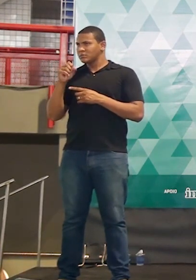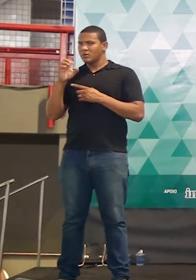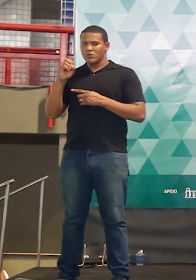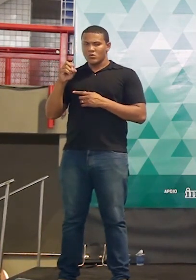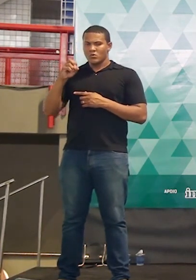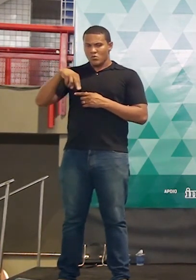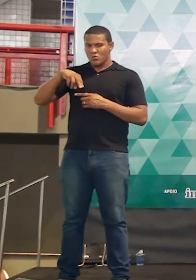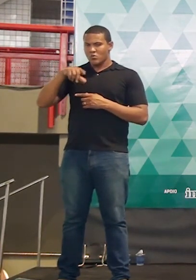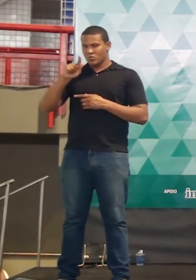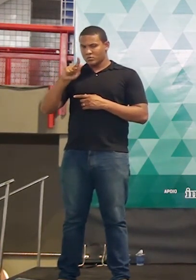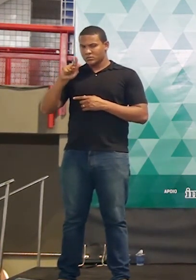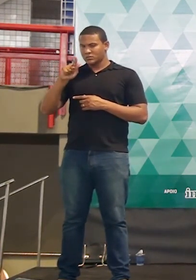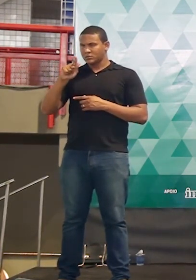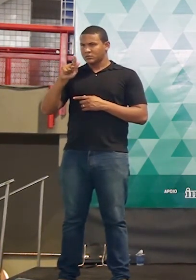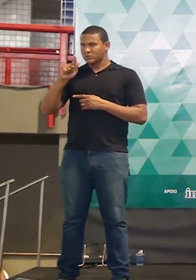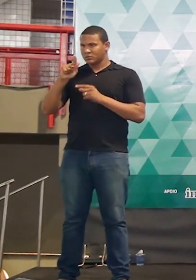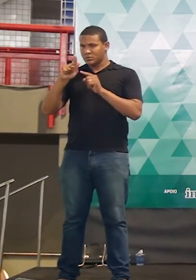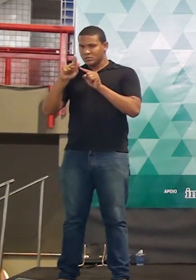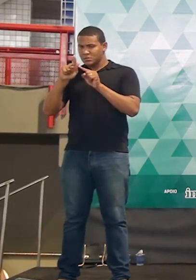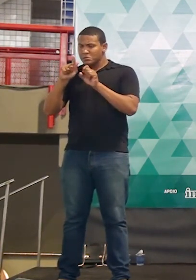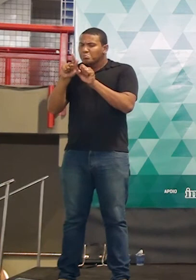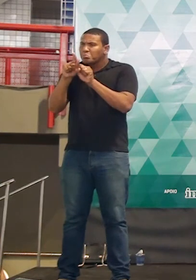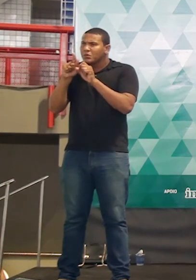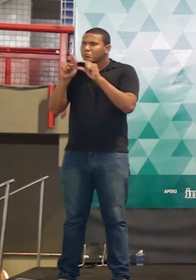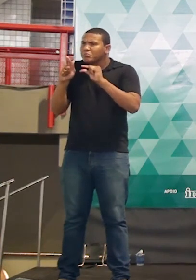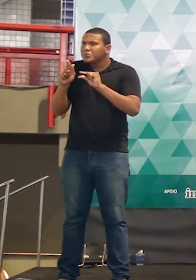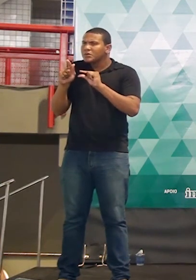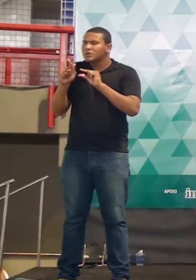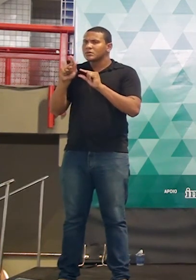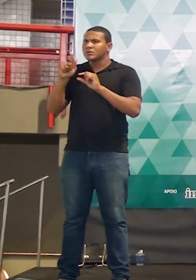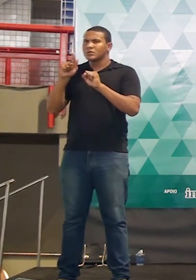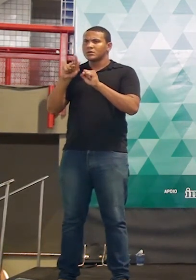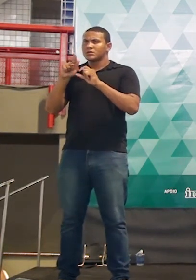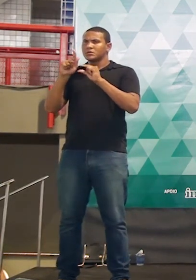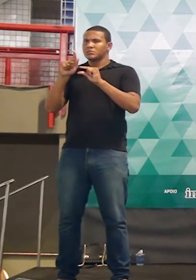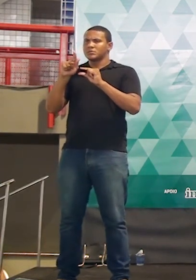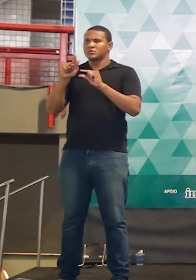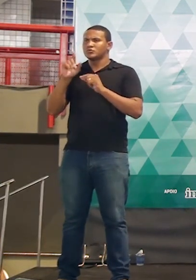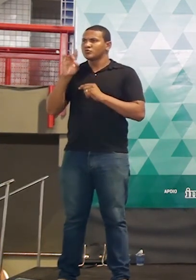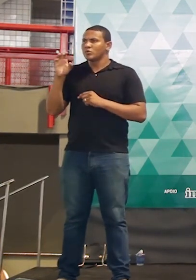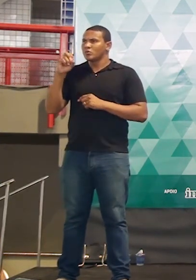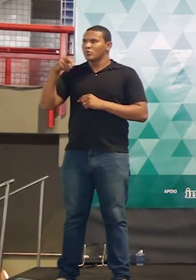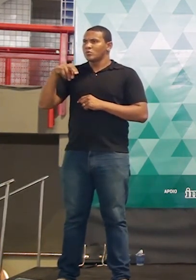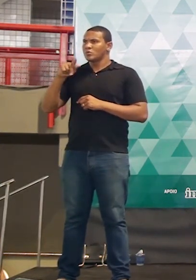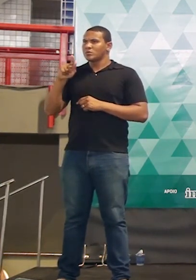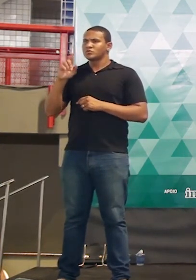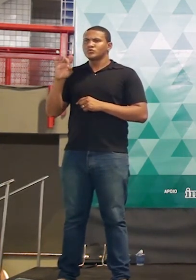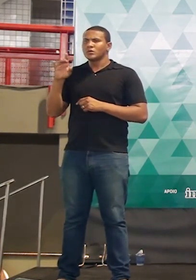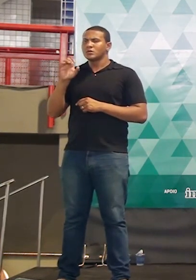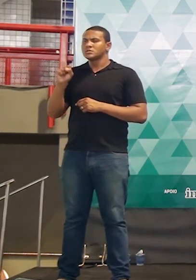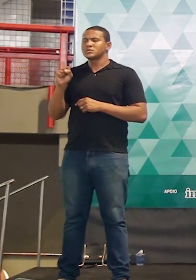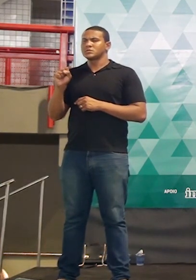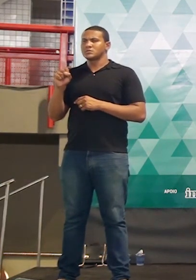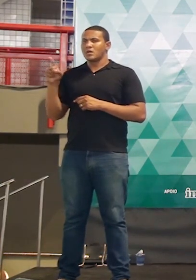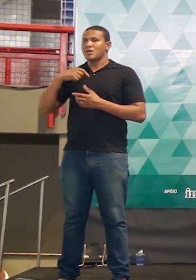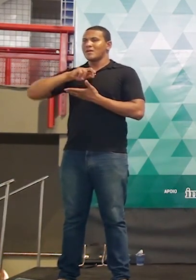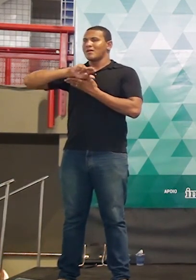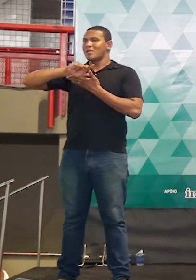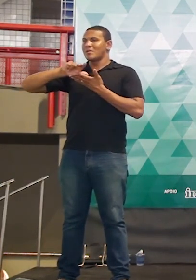não governamental. E o S, pequenininho, só para dizer que é plural, é mais de